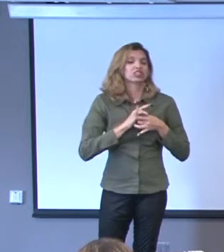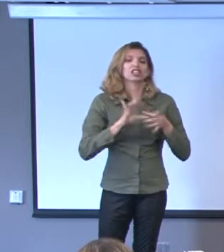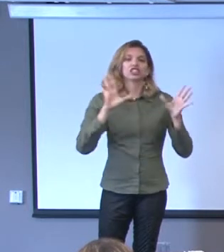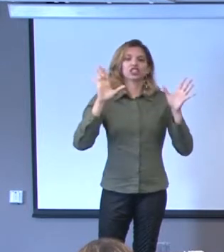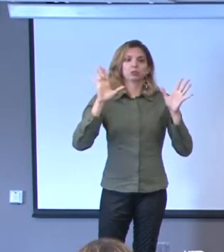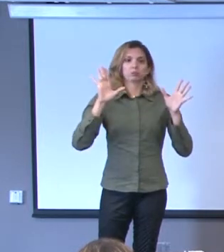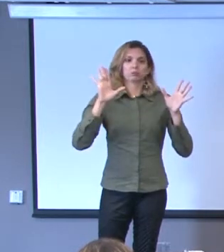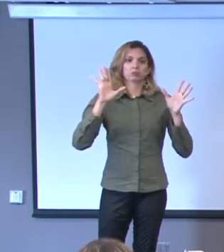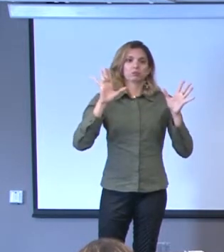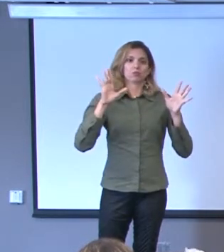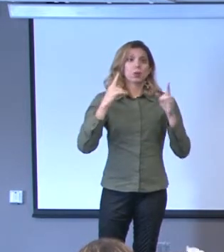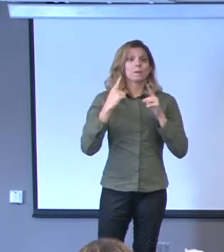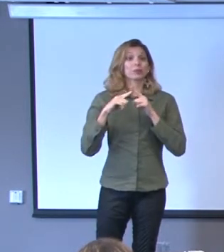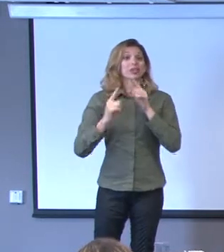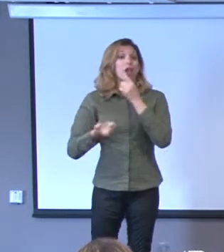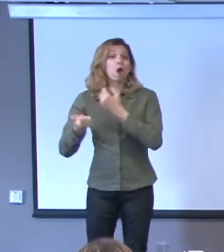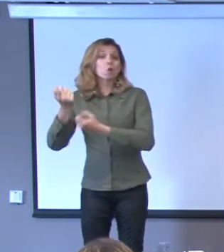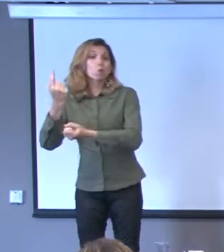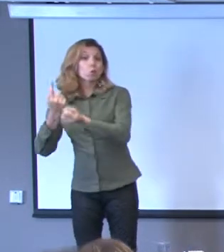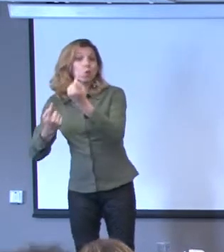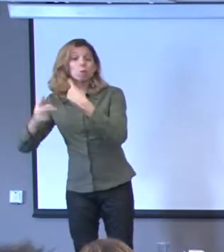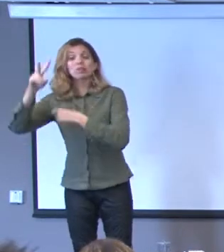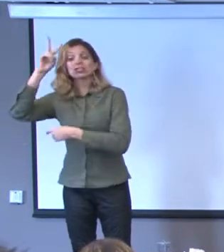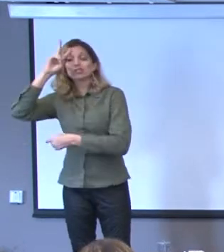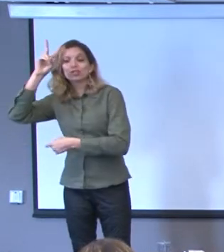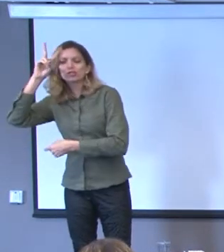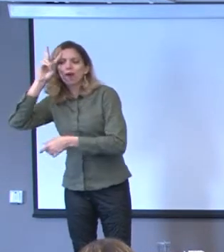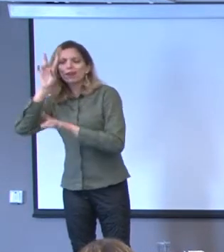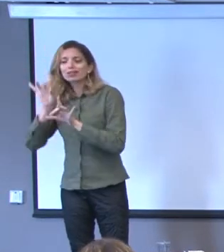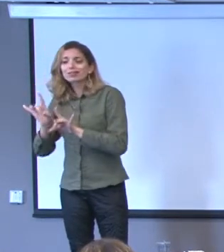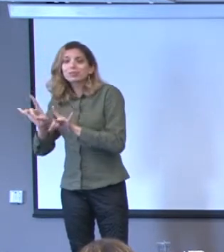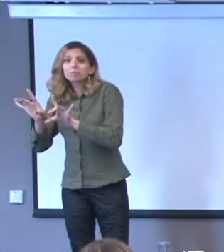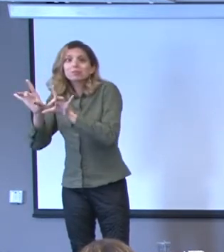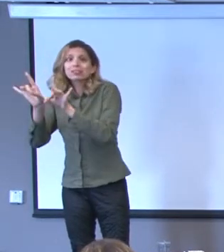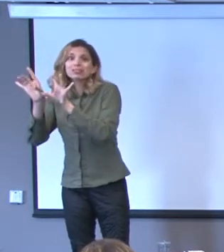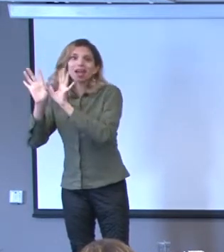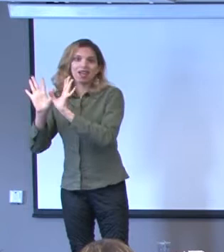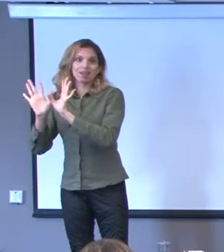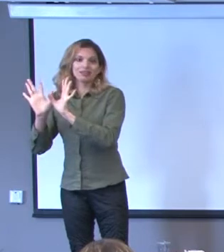apelos de casos restritos.